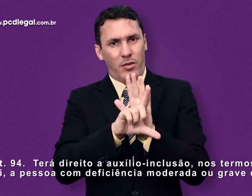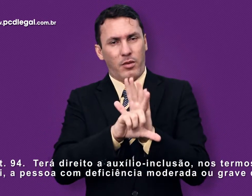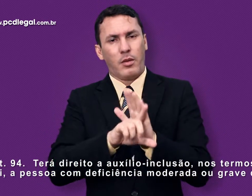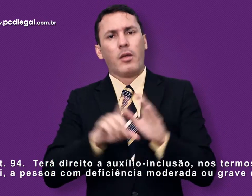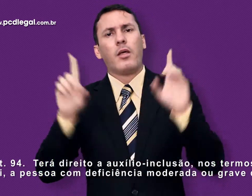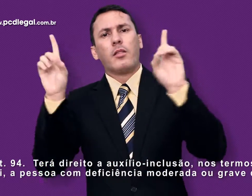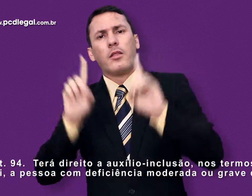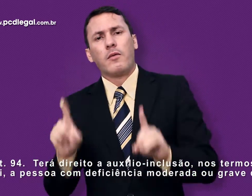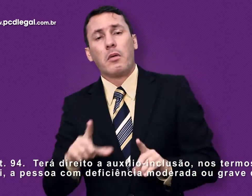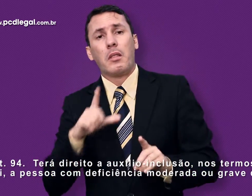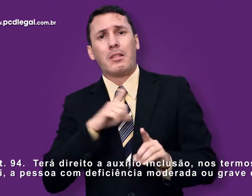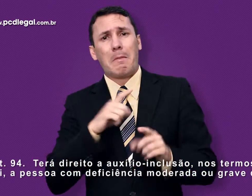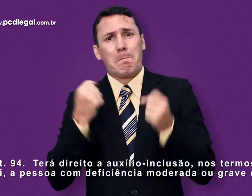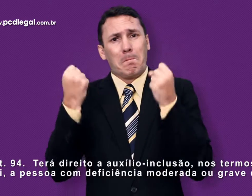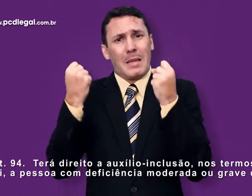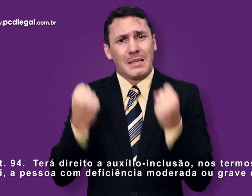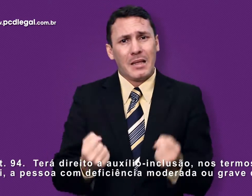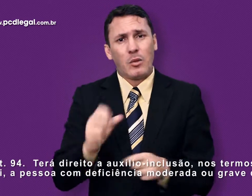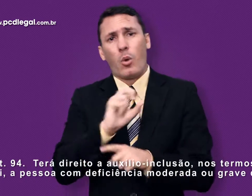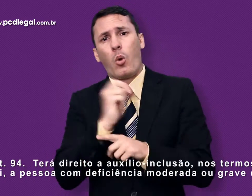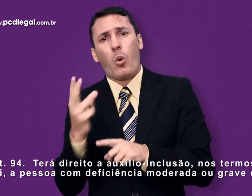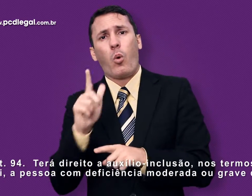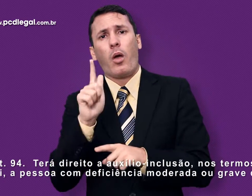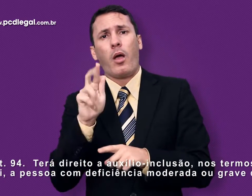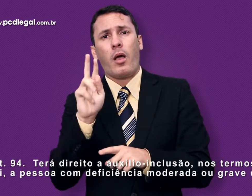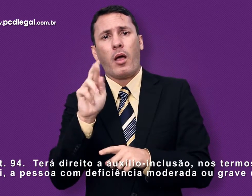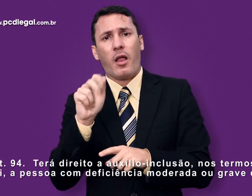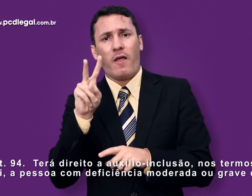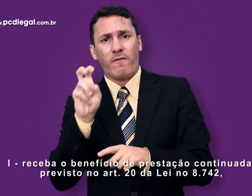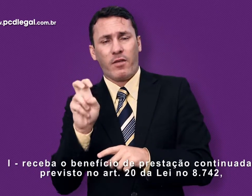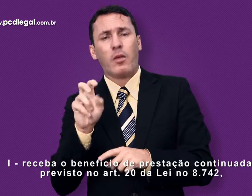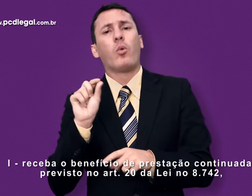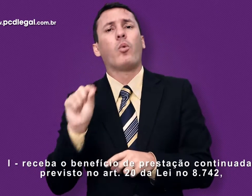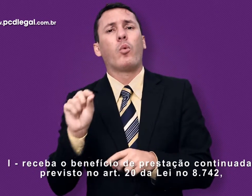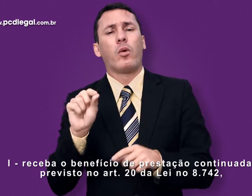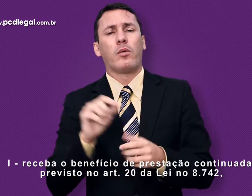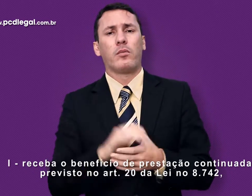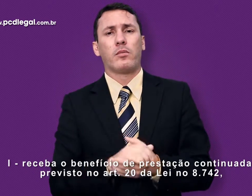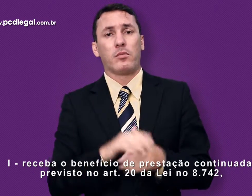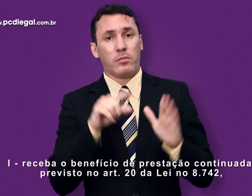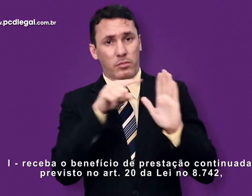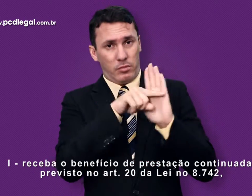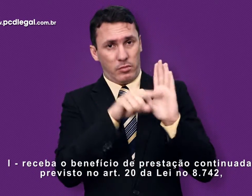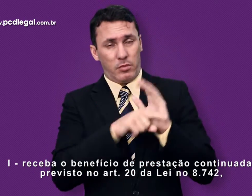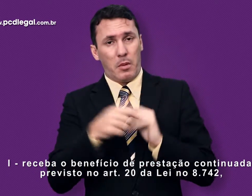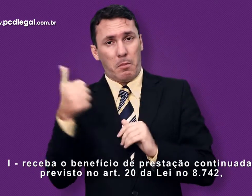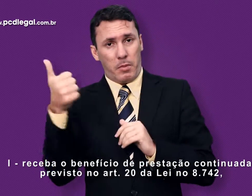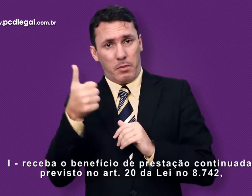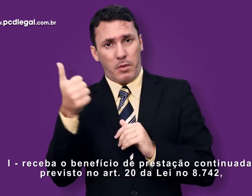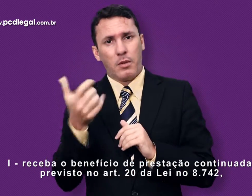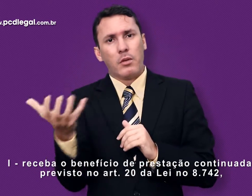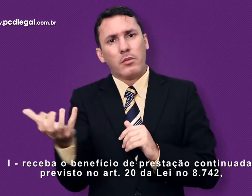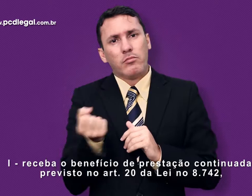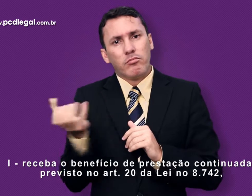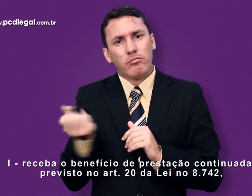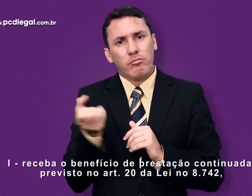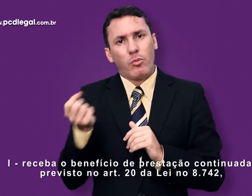com deficiência moderada ou grave que: Inciso 1. Receba o benefício de prestação